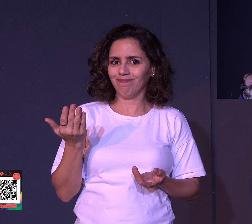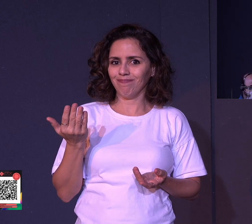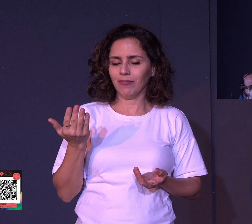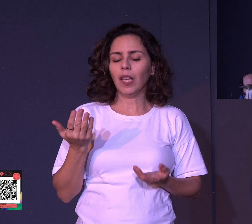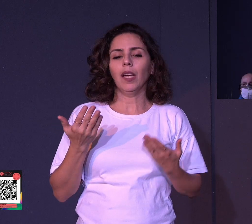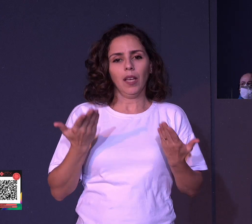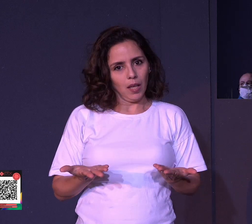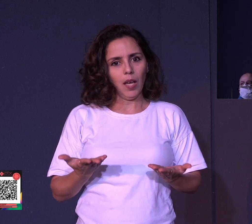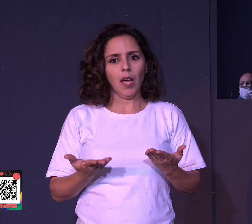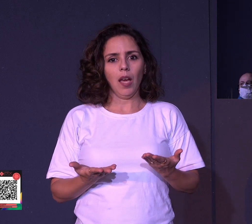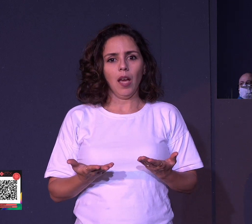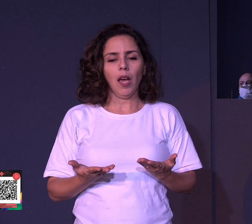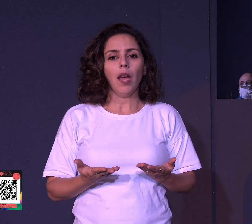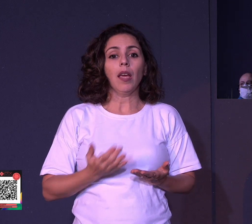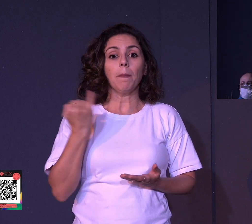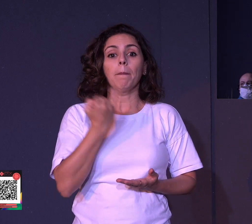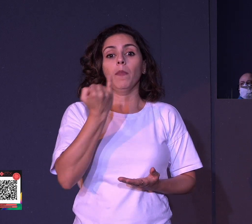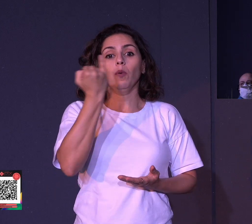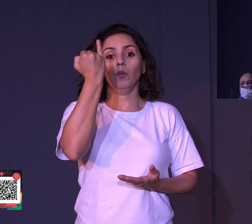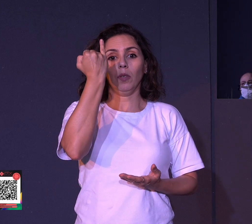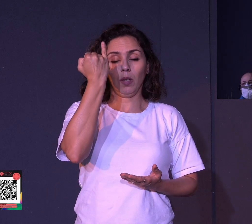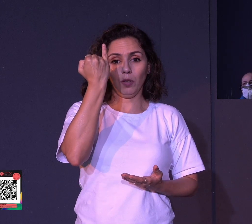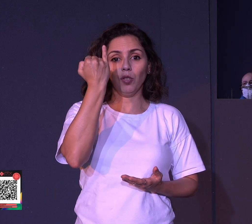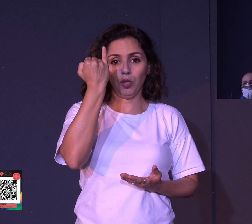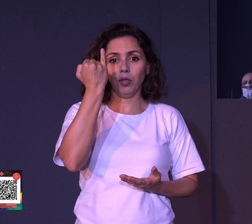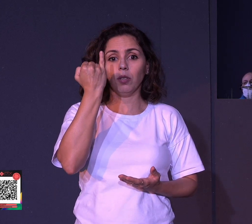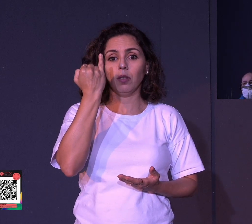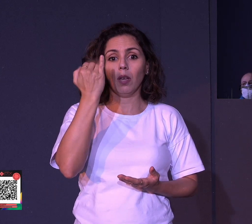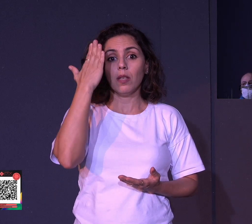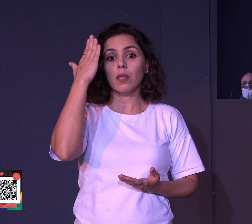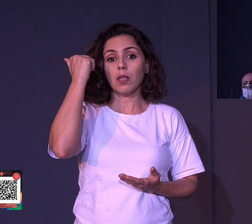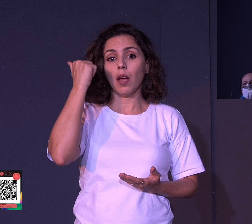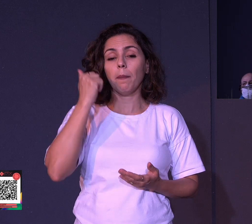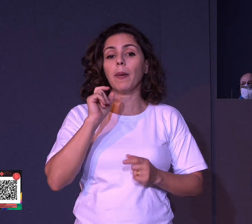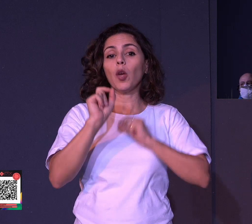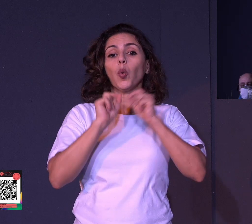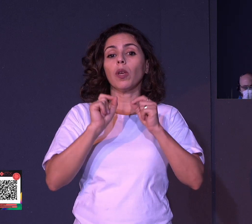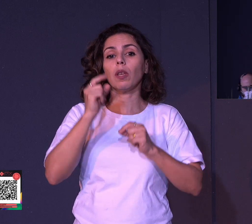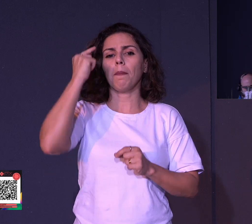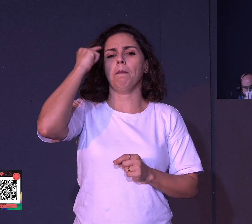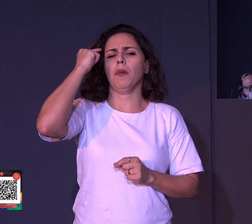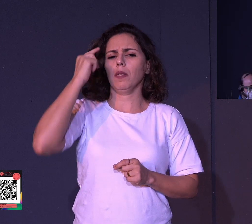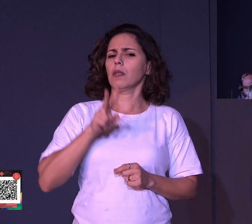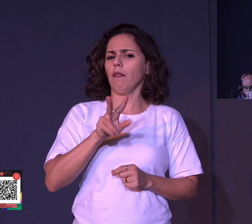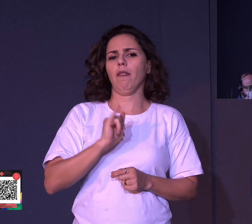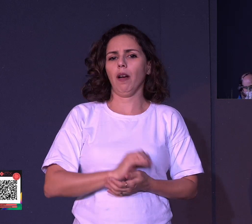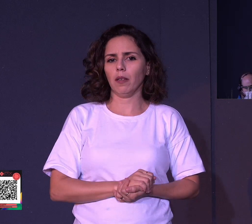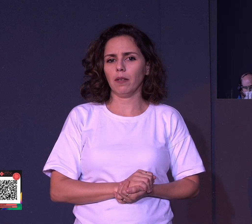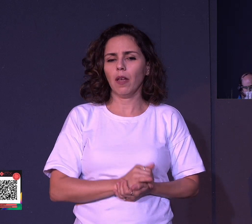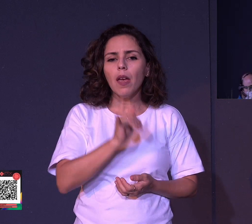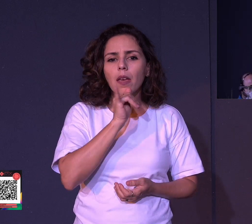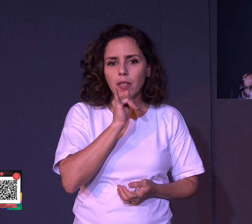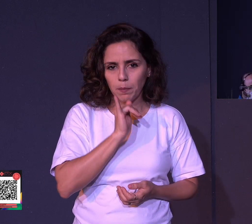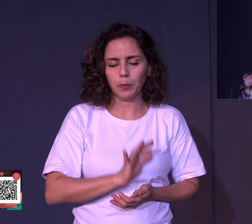Porque alguém já disse, é verdade, eu e você não podemos evitar nem impedir que uma ave sobrevoe a nossa cabeça.